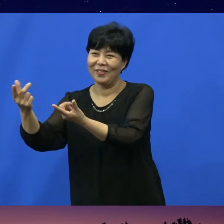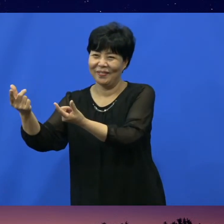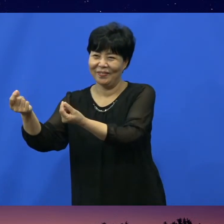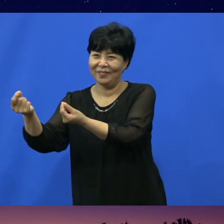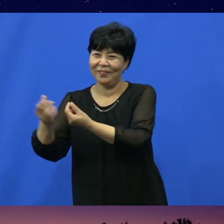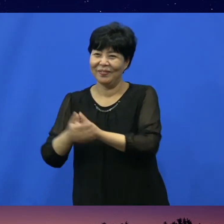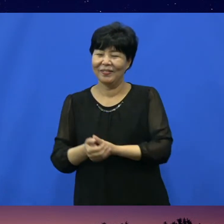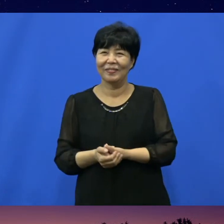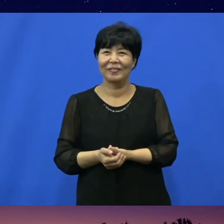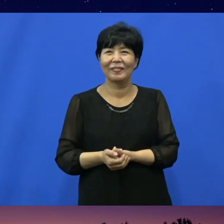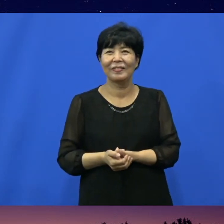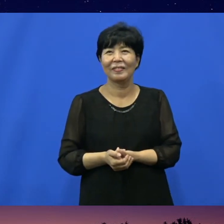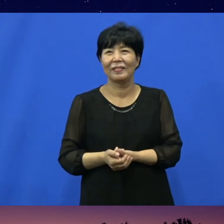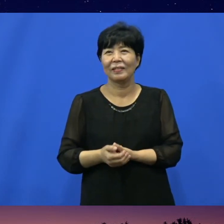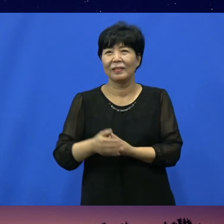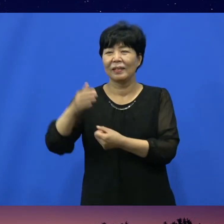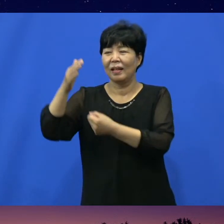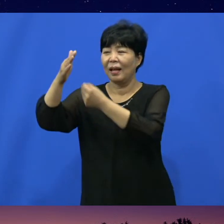분은 존재하지 않아요.